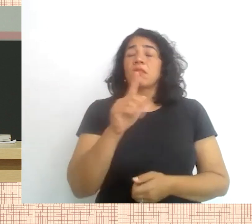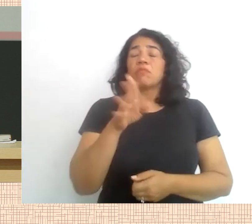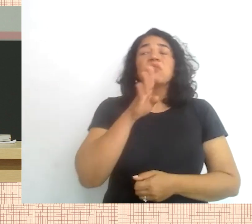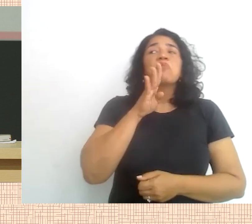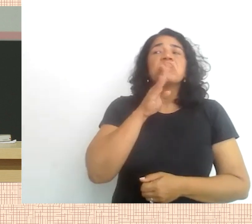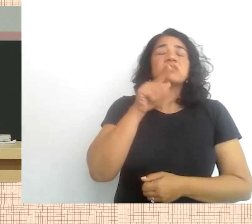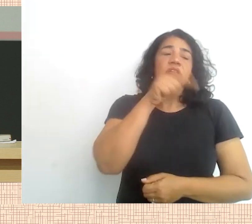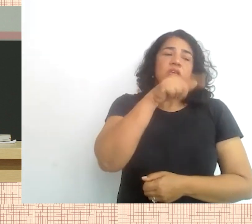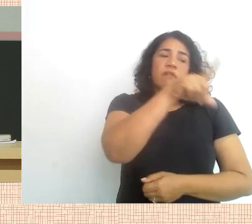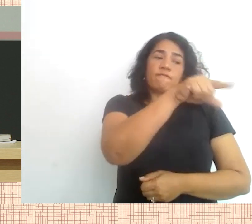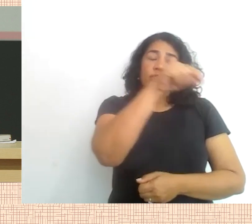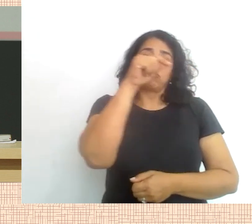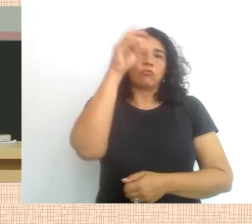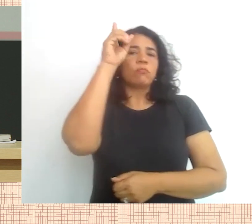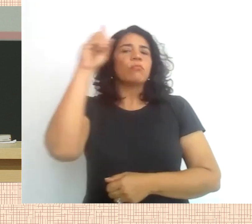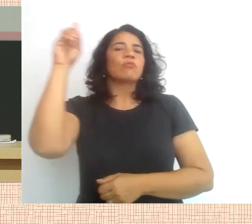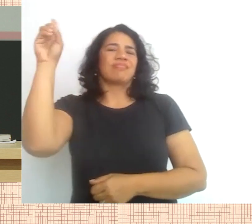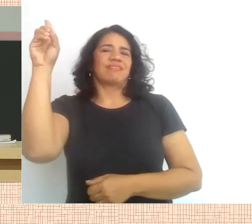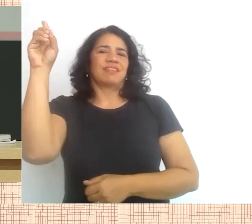Davi era Davi.